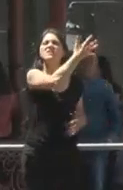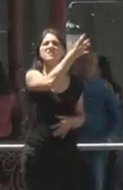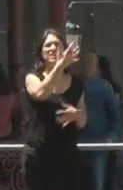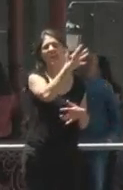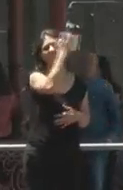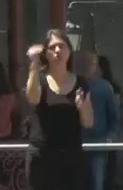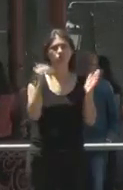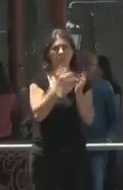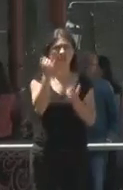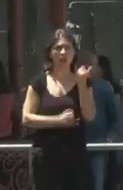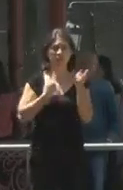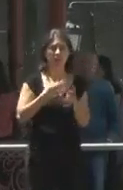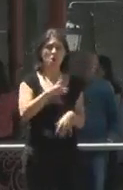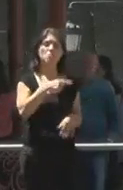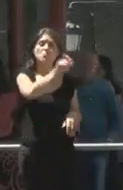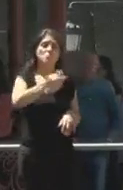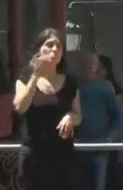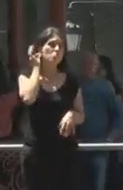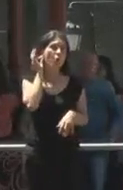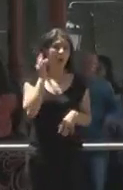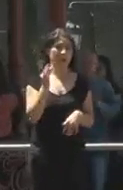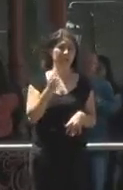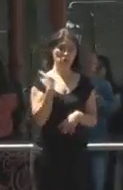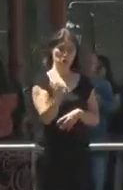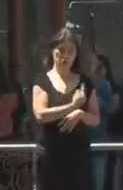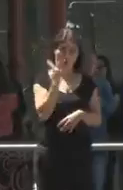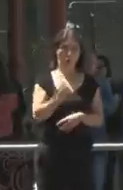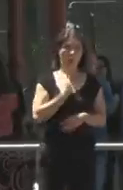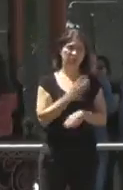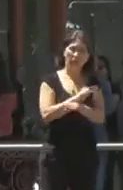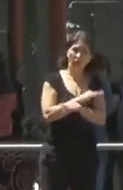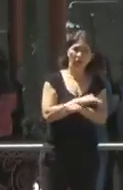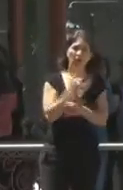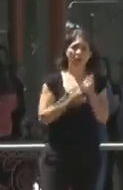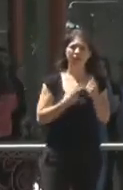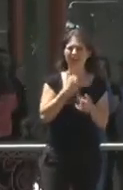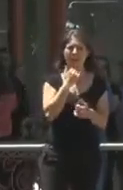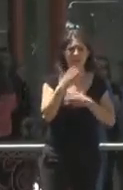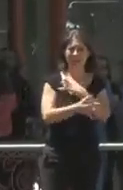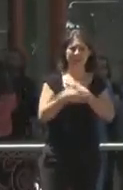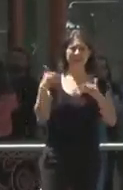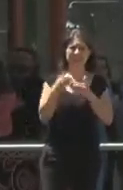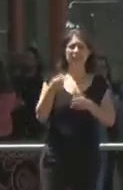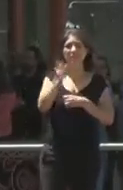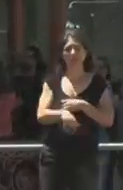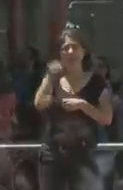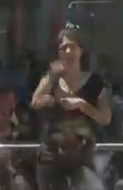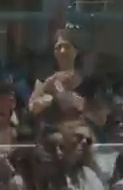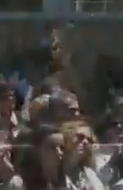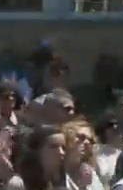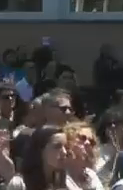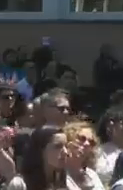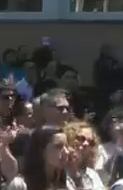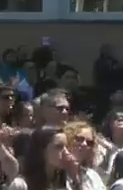por mujeres trabajadoras que están al borde de la pobreza. Tenemos un país en el que las pensiones de los abuelos están manteniendo a